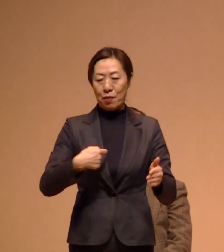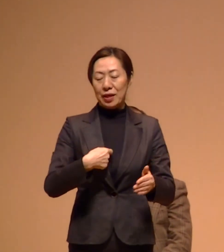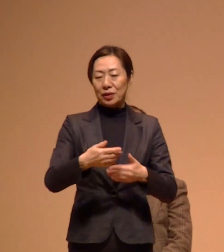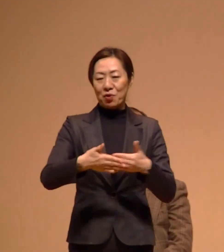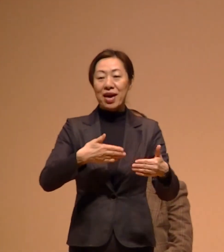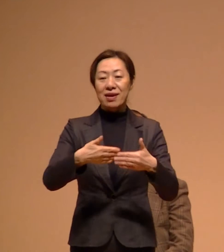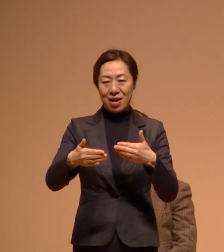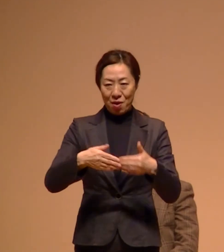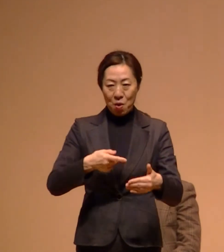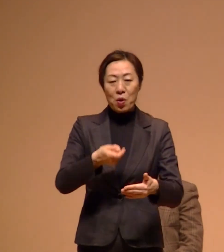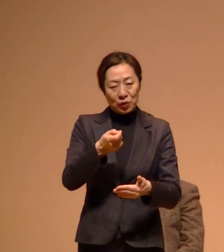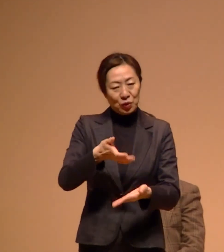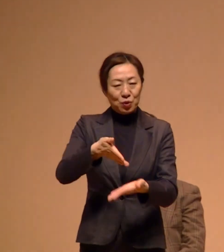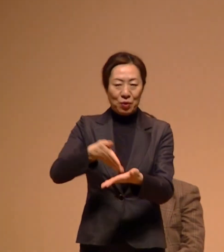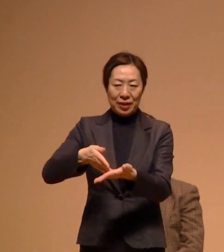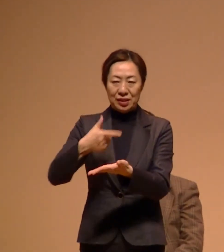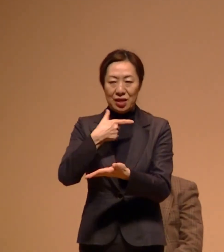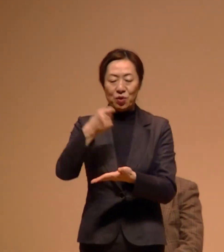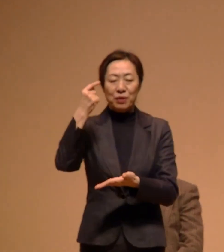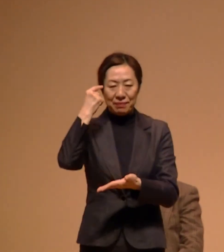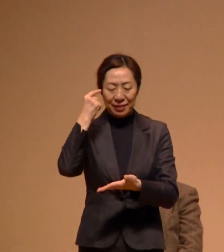ことをちょっとお話しさせていただきます。